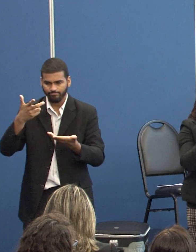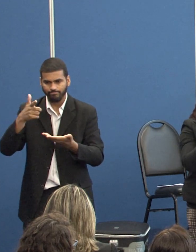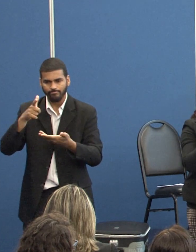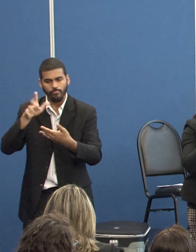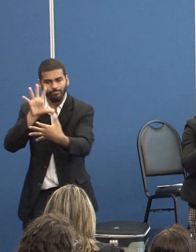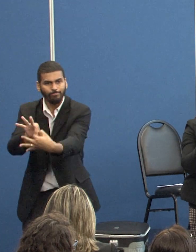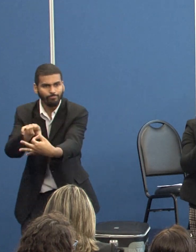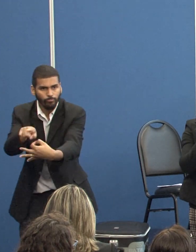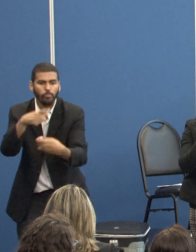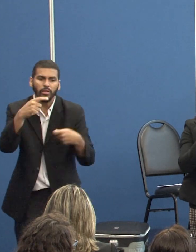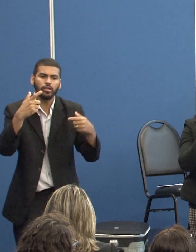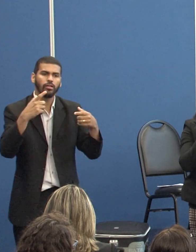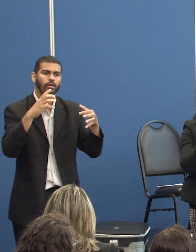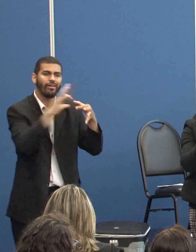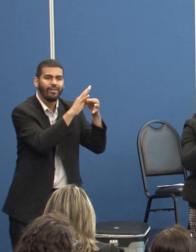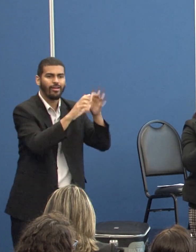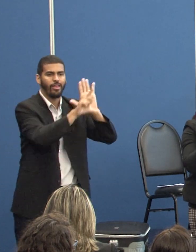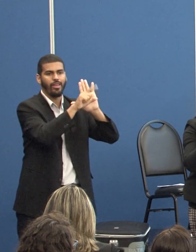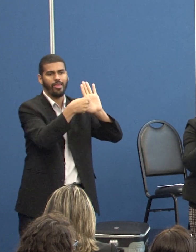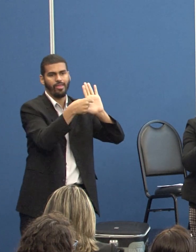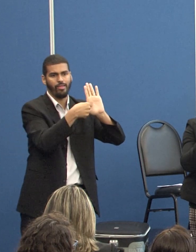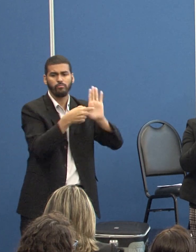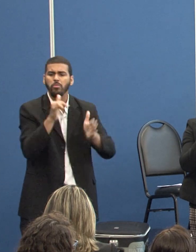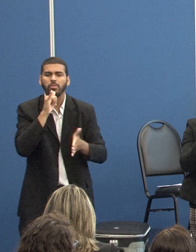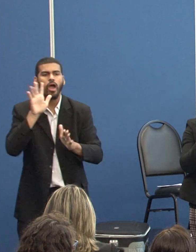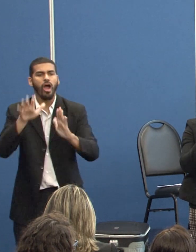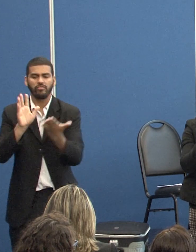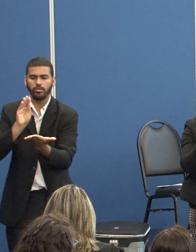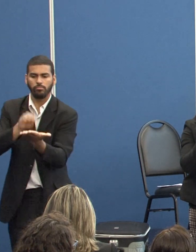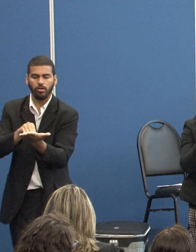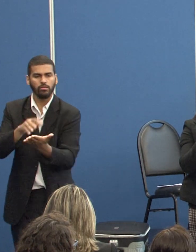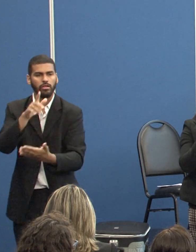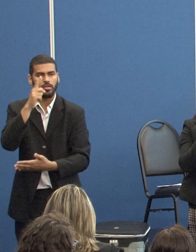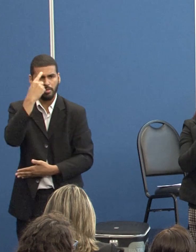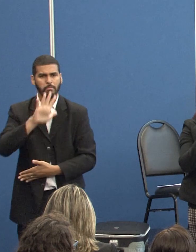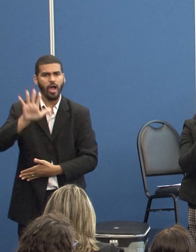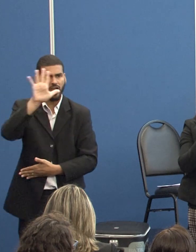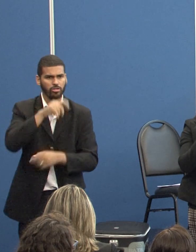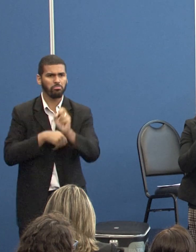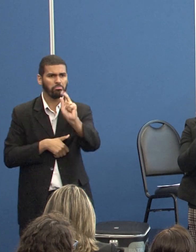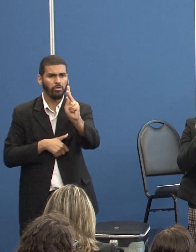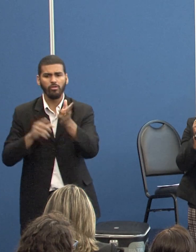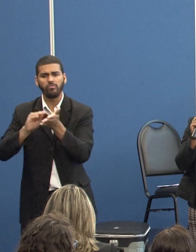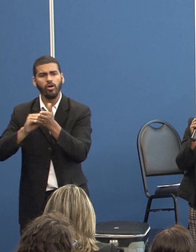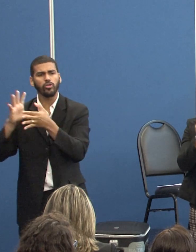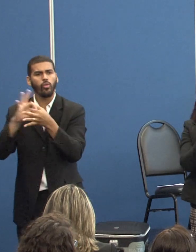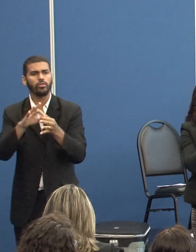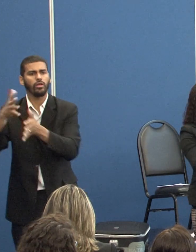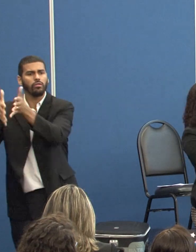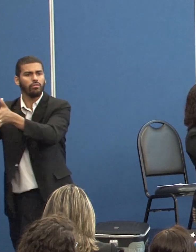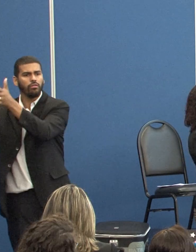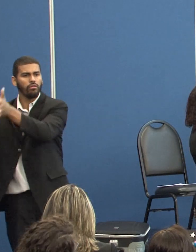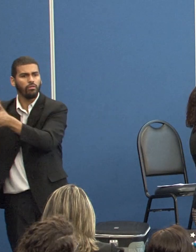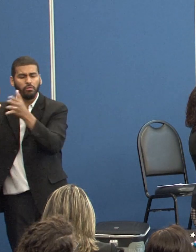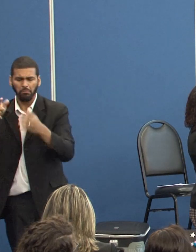com uma questão da imagem e não contextualizar isso na nível da Libras? Ele precisa entender que contexto é